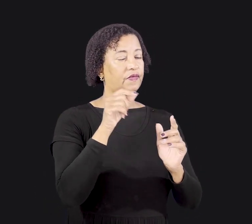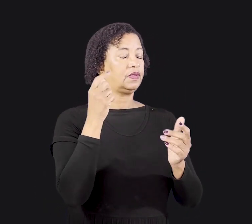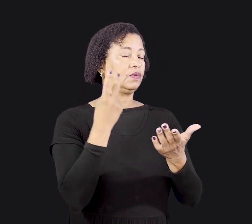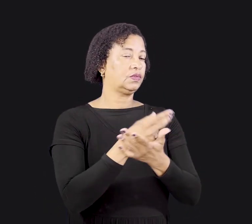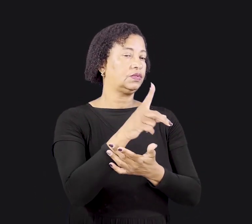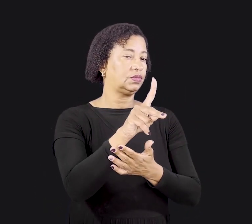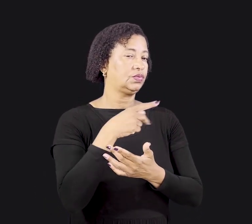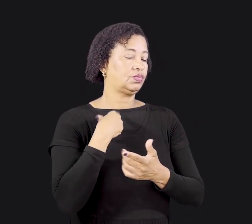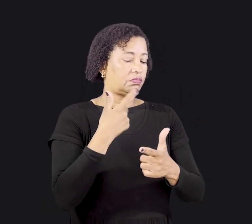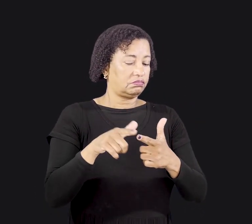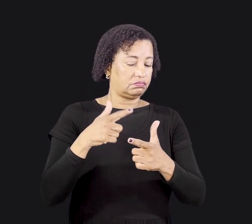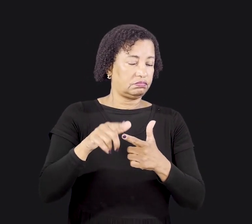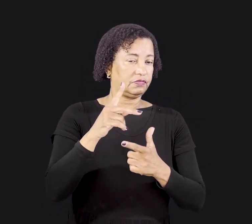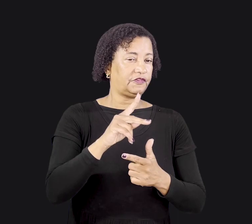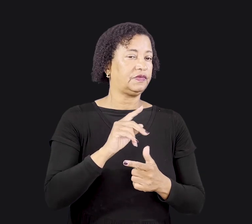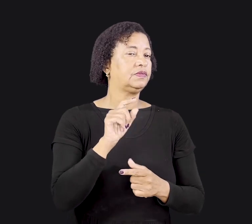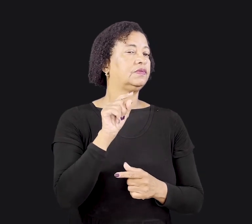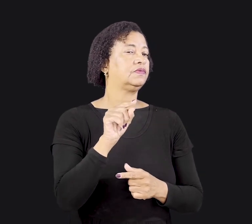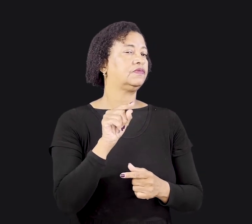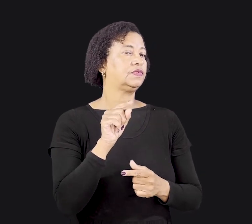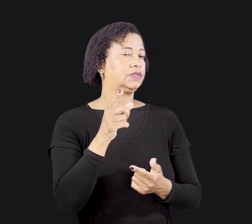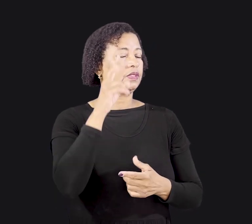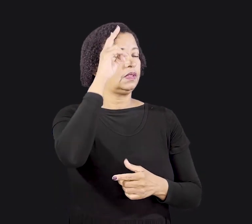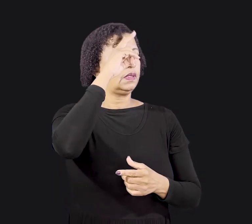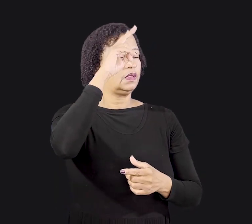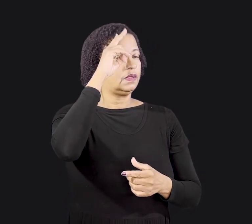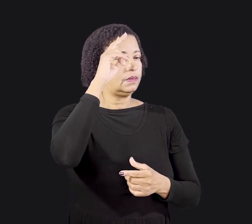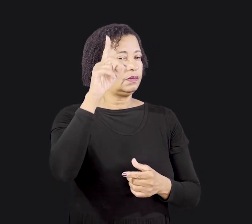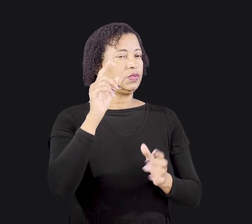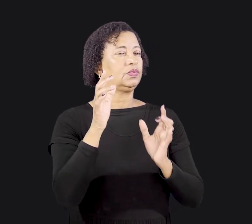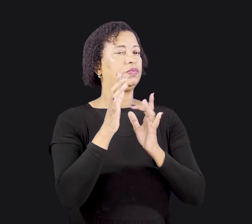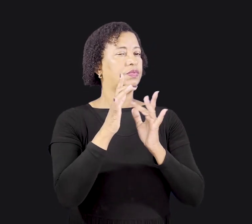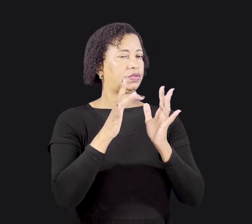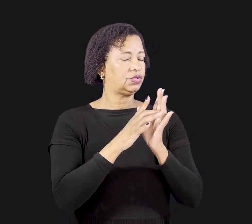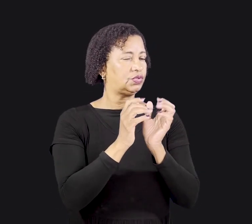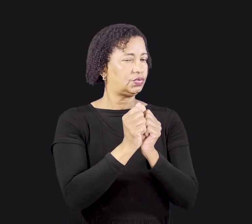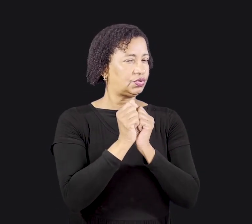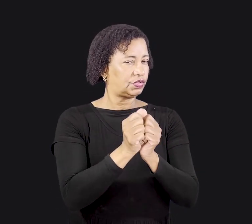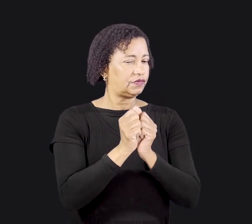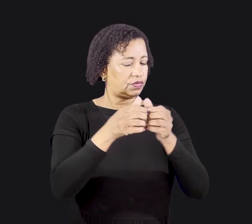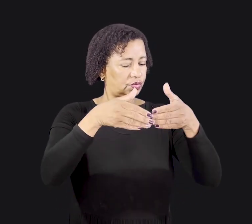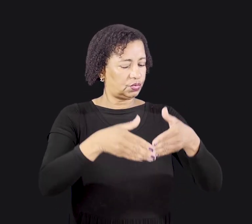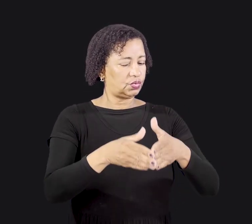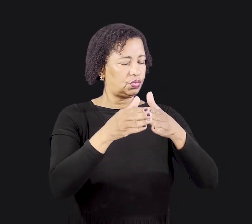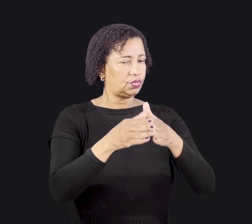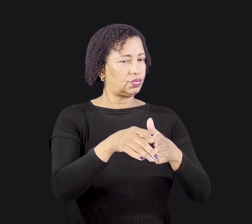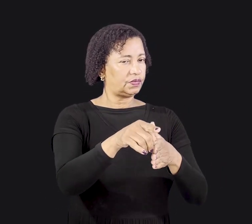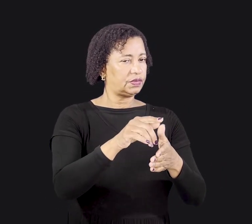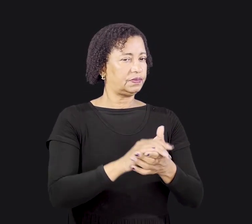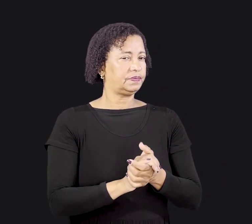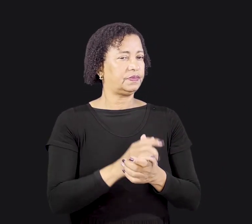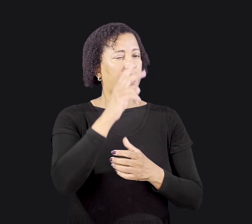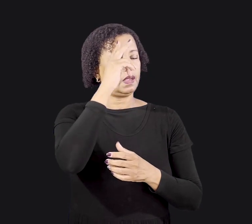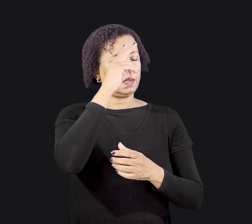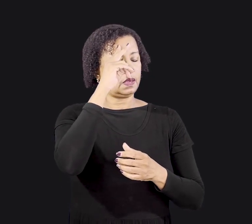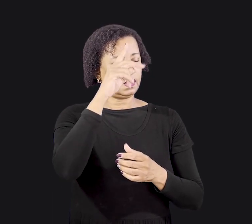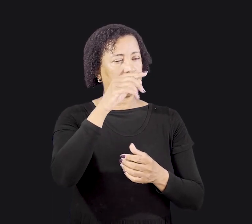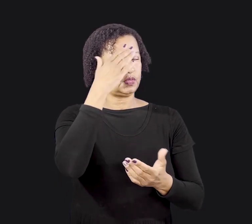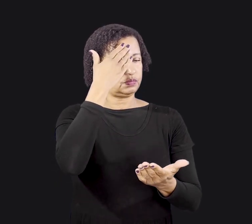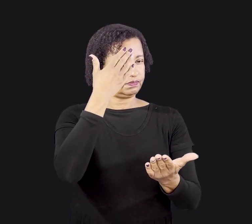uma tempestade, você se lembrou que Jesus está no barco com você? Você se lembrou de crer que